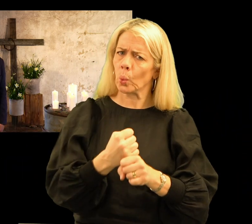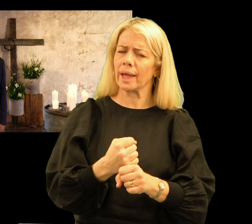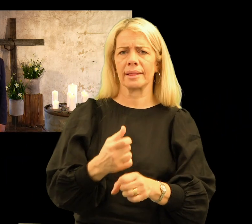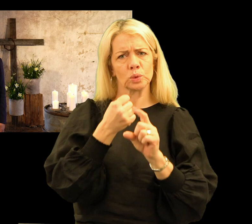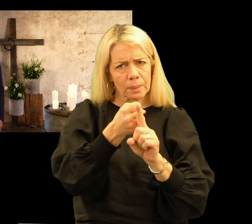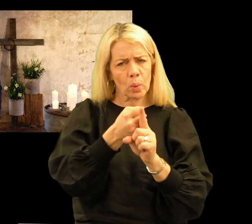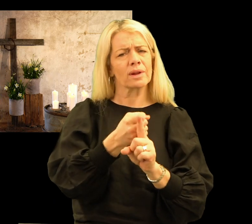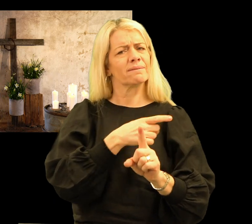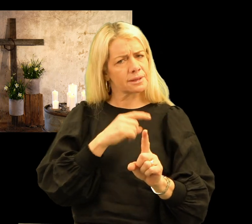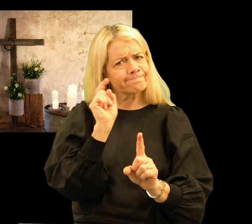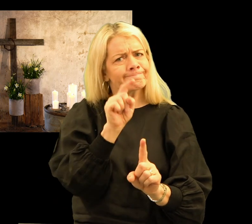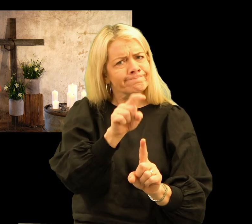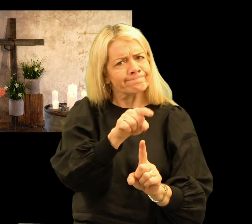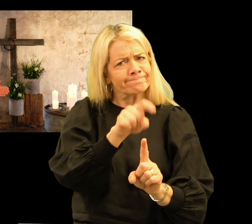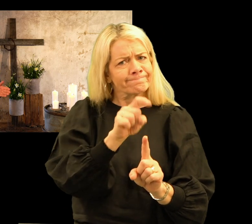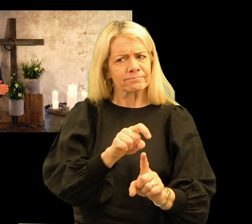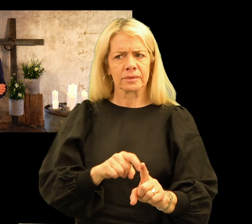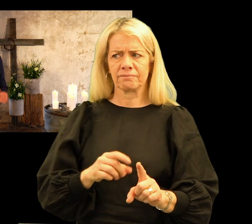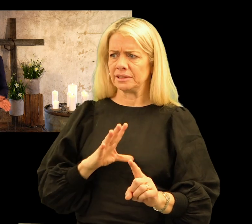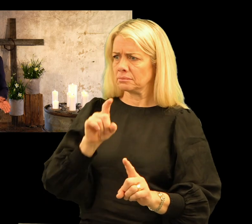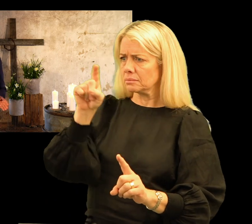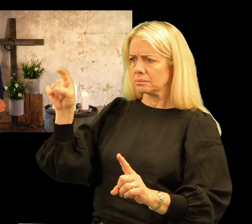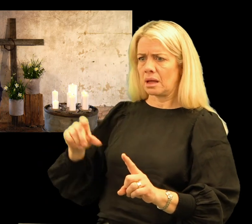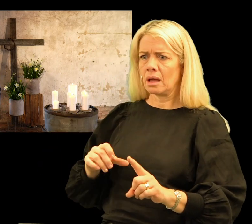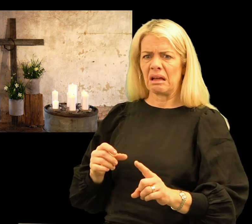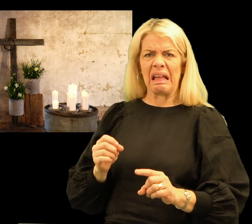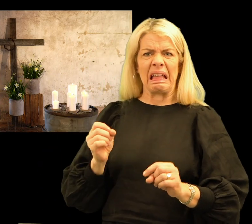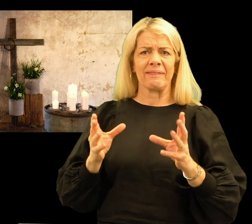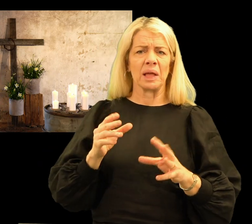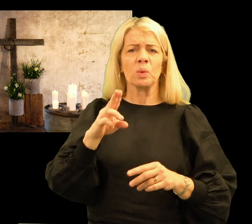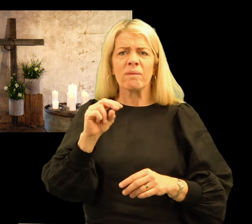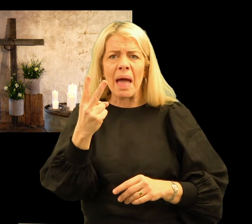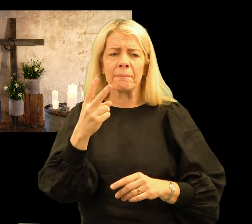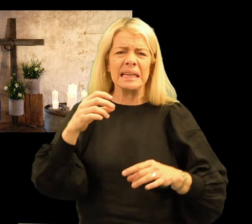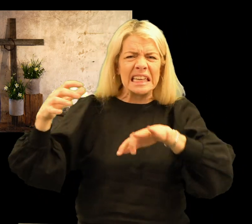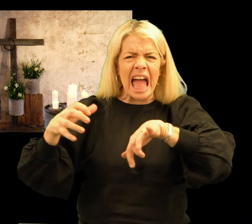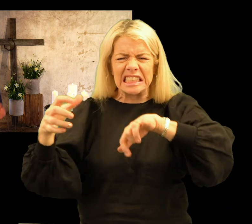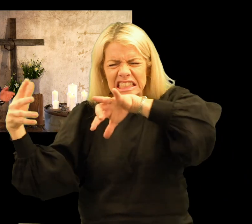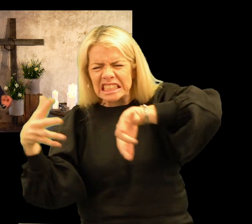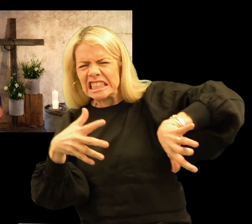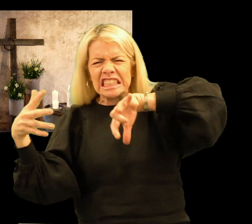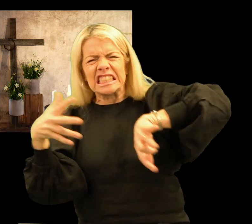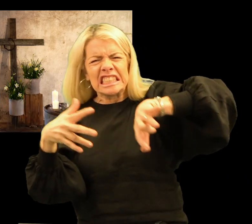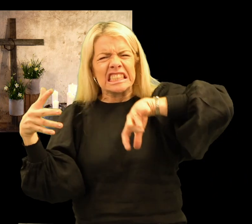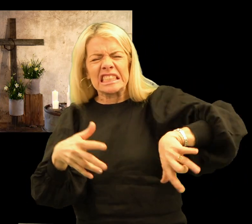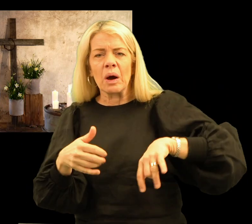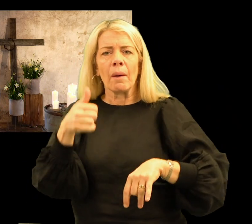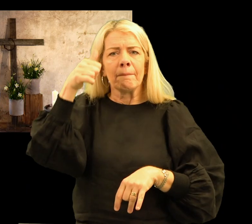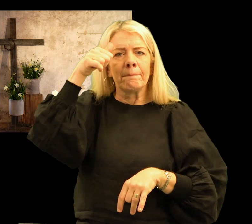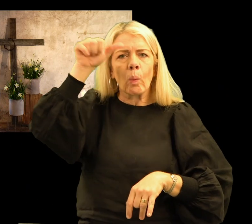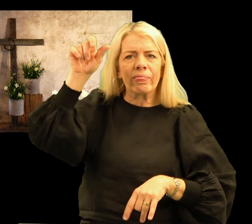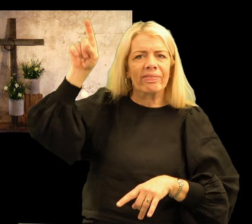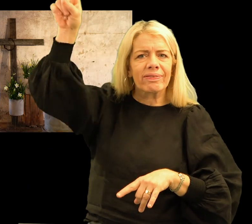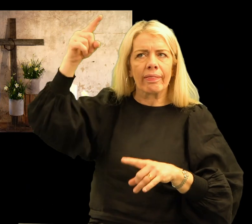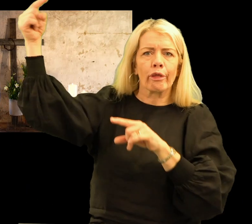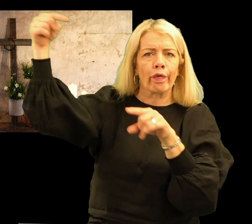verkliga supportrar. Det finns nämligen de av oss som inte tvekar att gå även en novemberkväll när det regnat på snedden och Boden